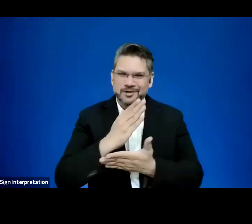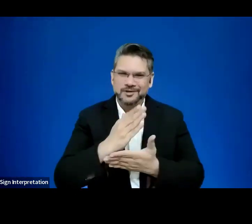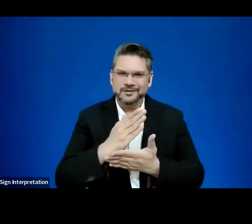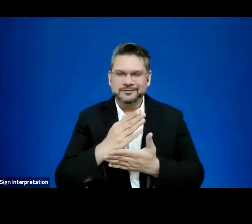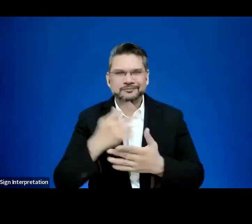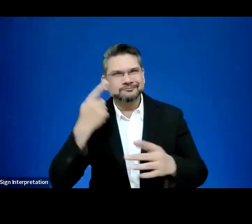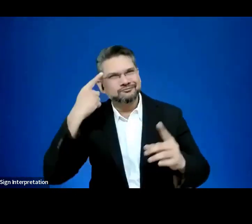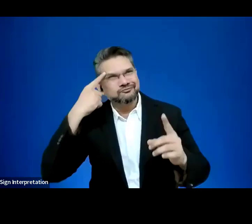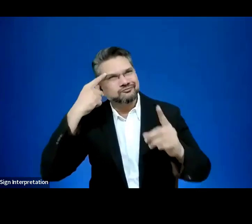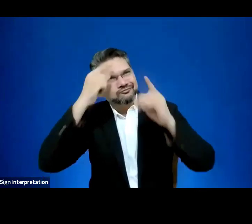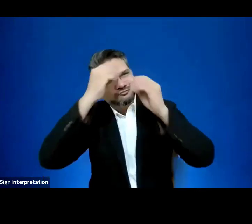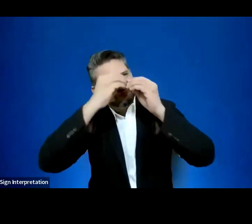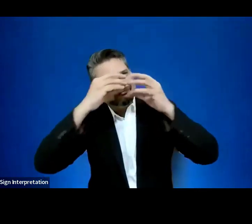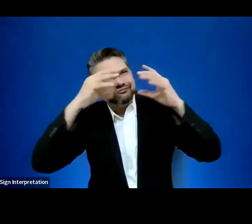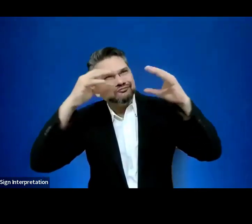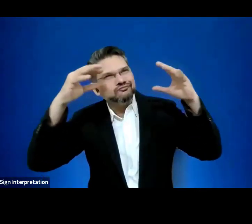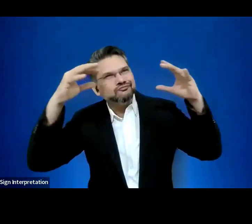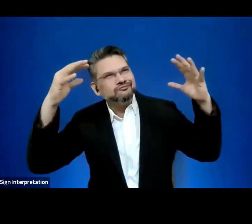而且呢